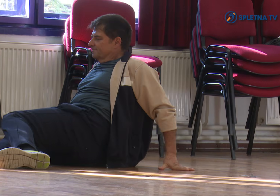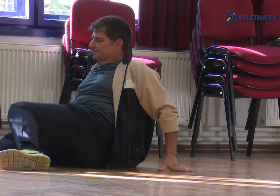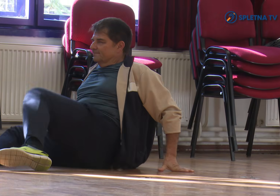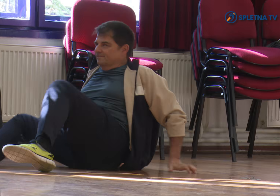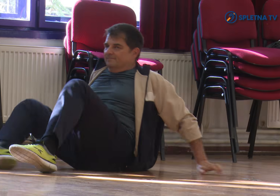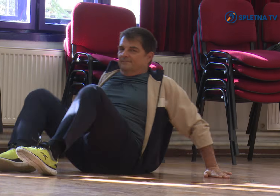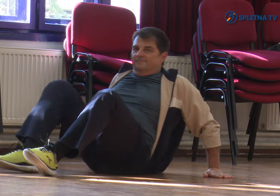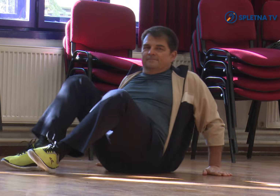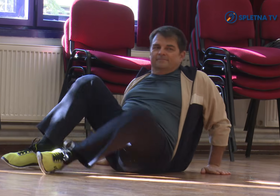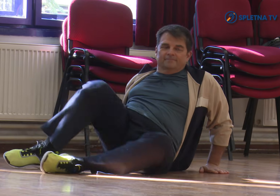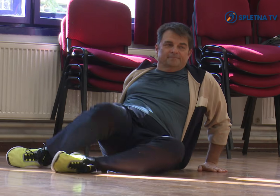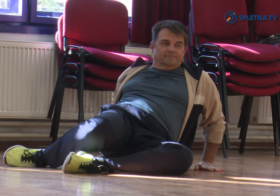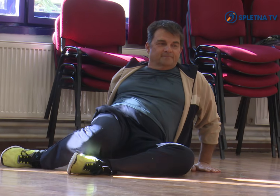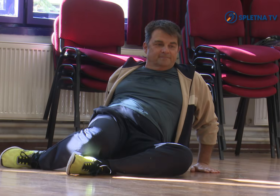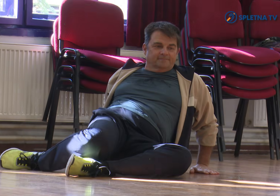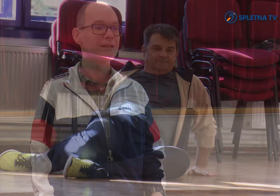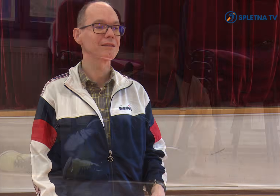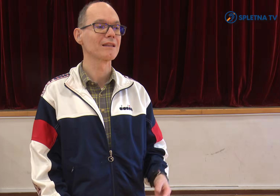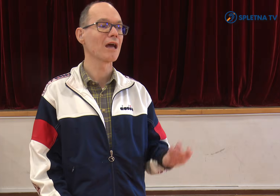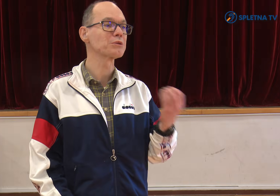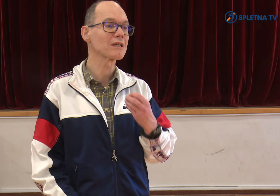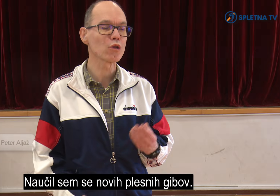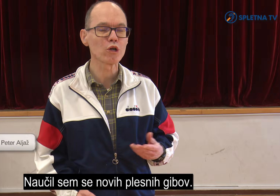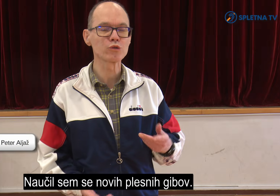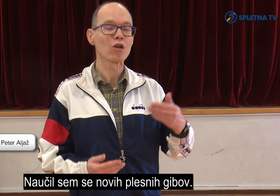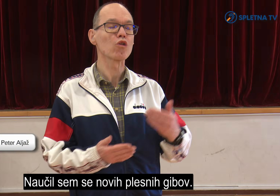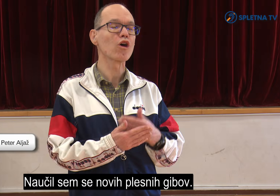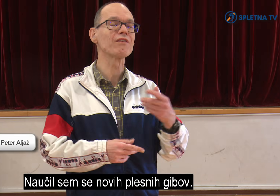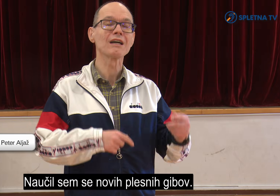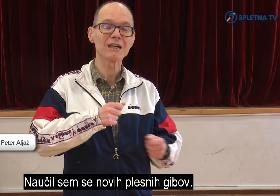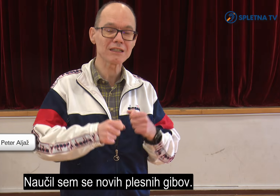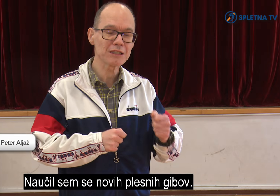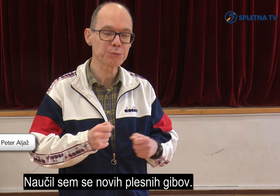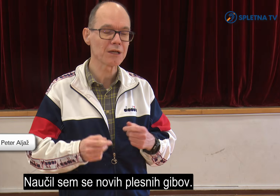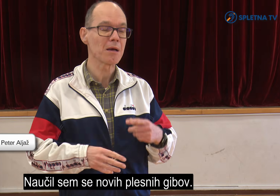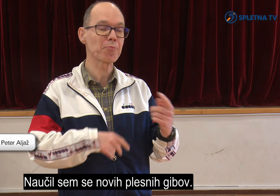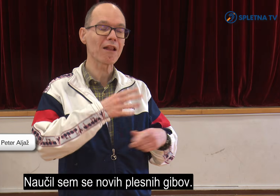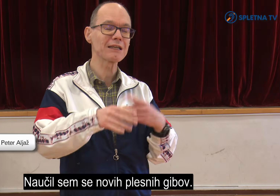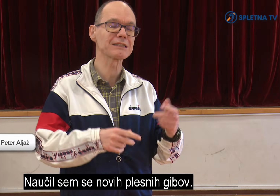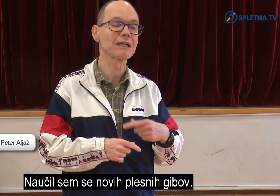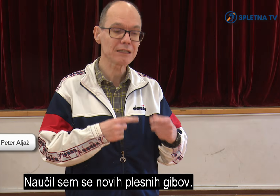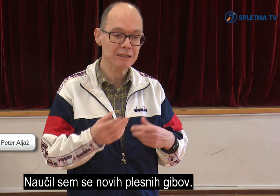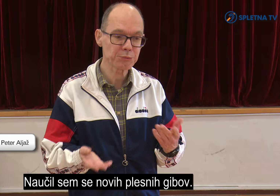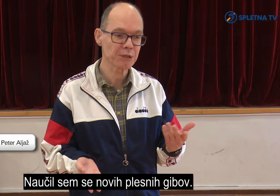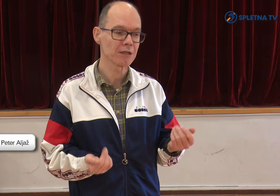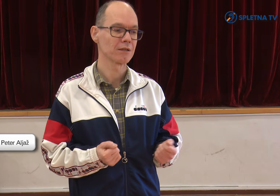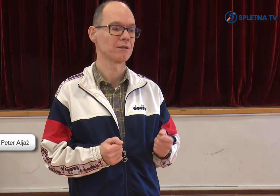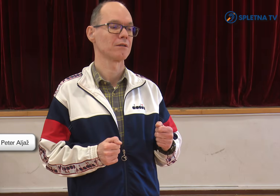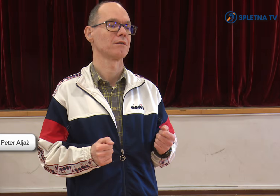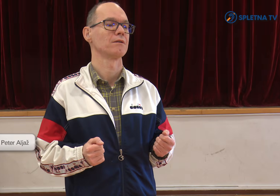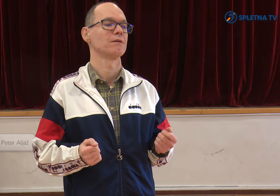me. I wanna play with fire. Let me get hurt. Naučil sem se novih plesnih gibov.